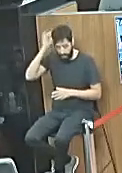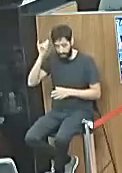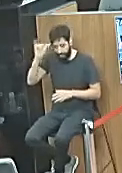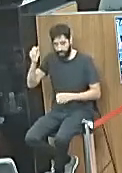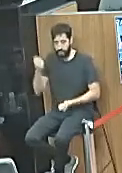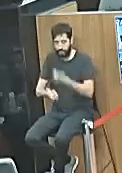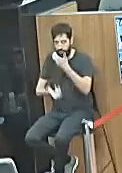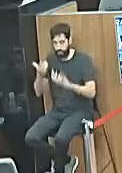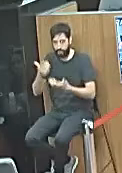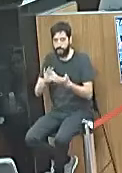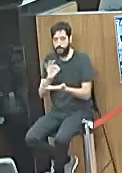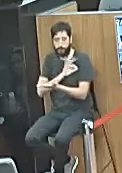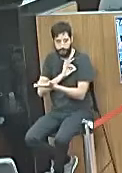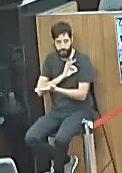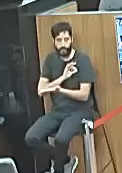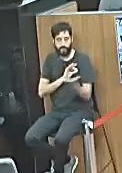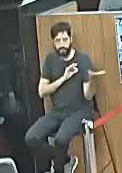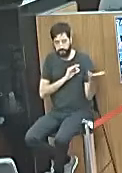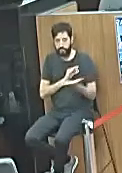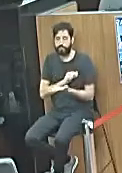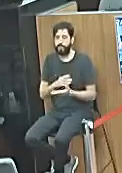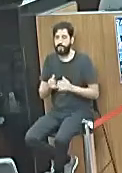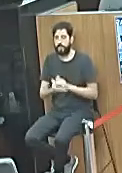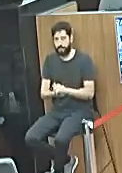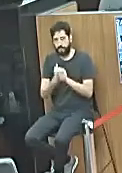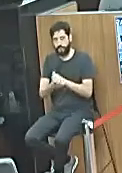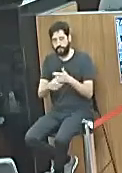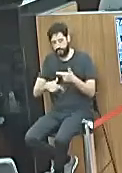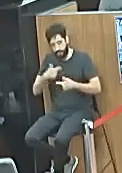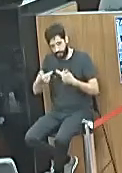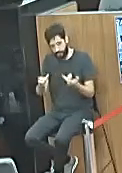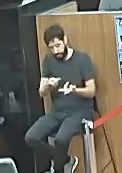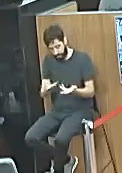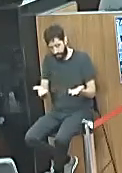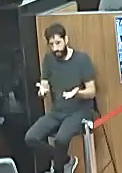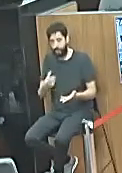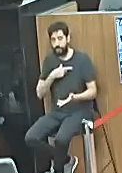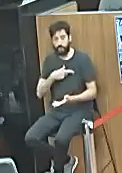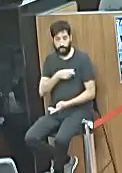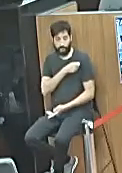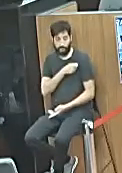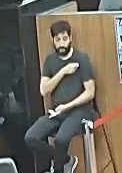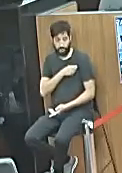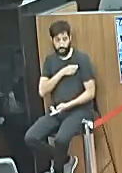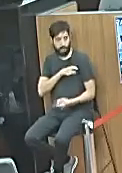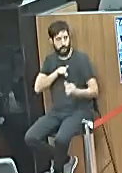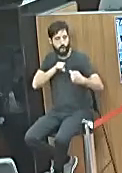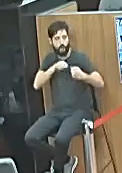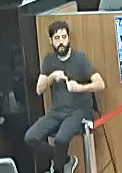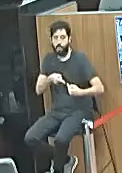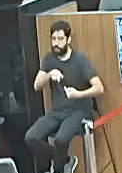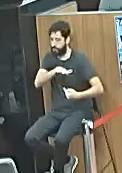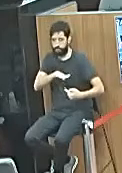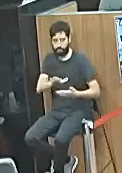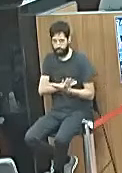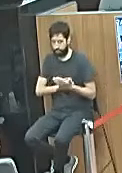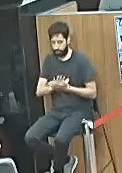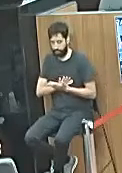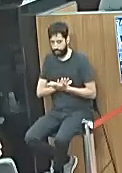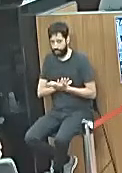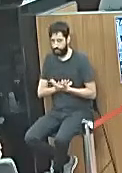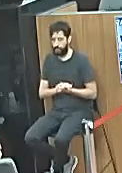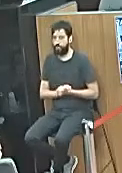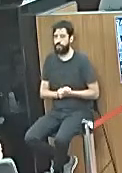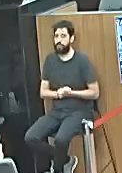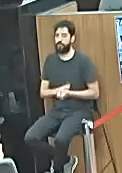polícia militar ea polícia civil parabéns ao trabalho de vocês nós estudantes não somos inimigos de uma dessas corporações é